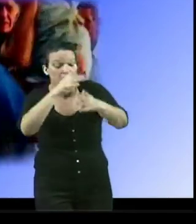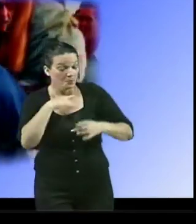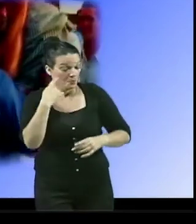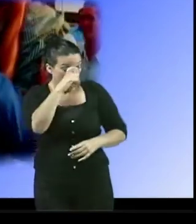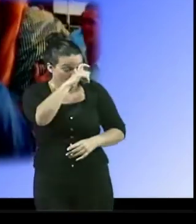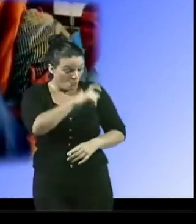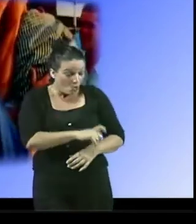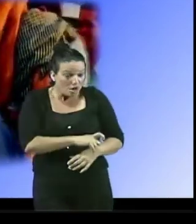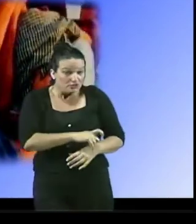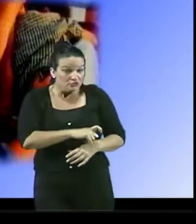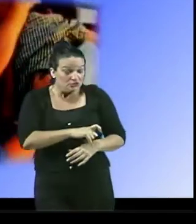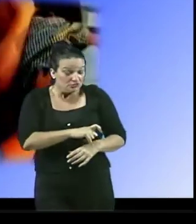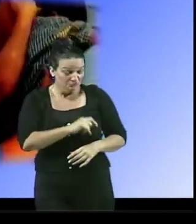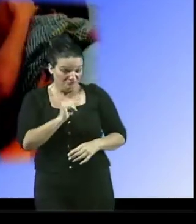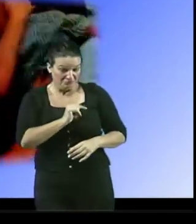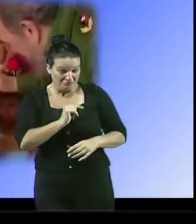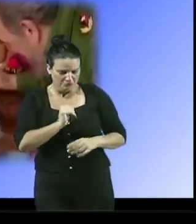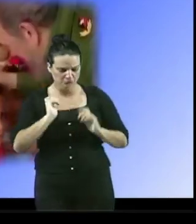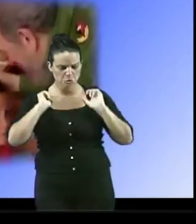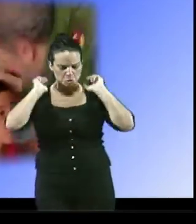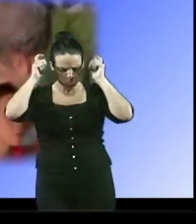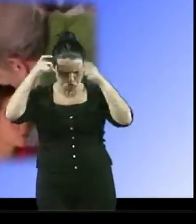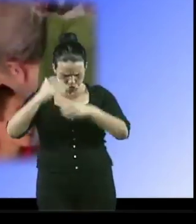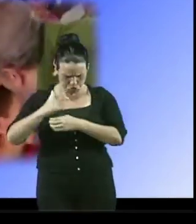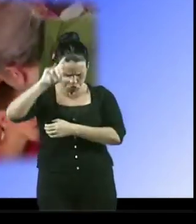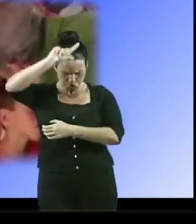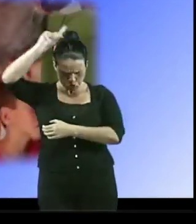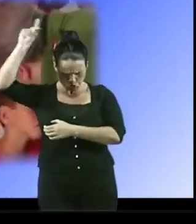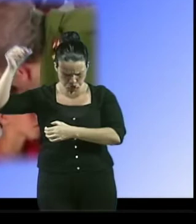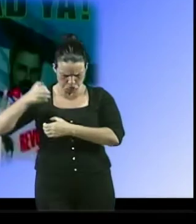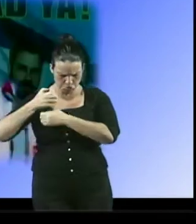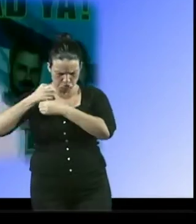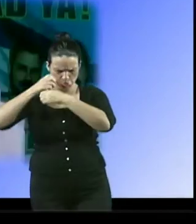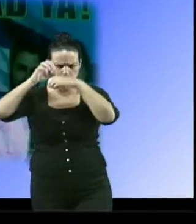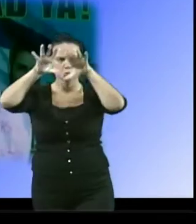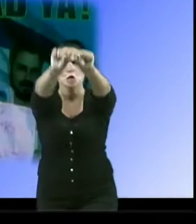la muerte cree que se apoderó.